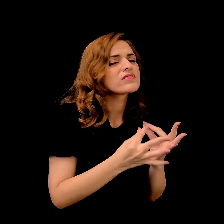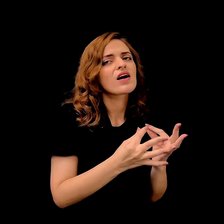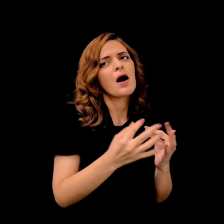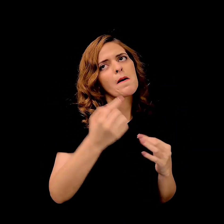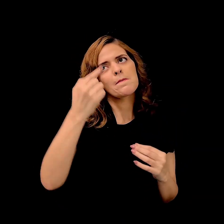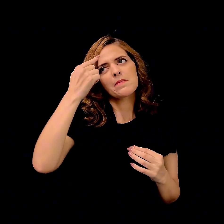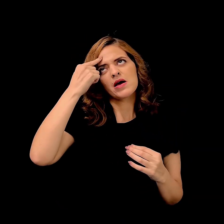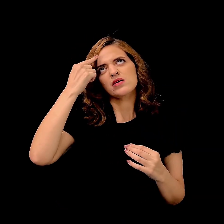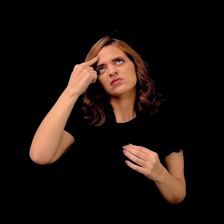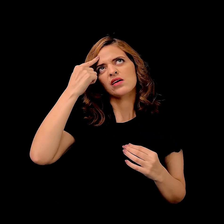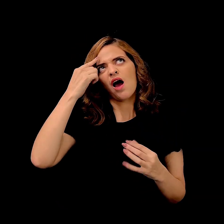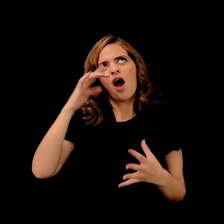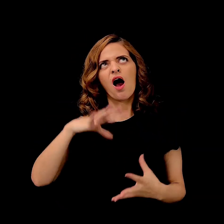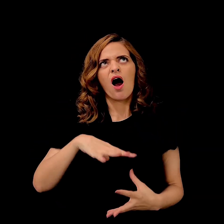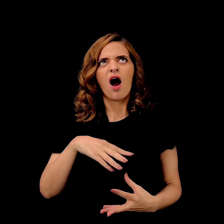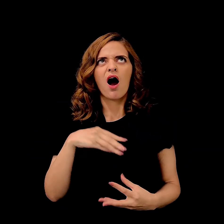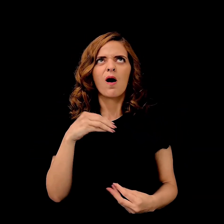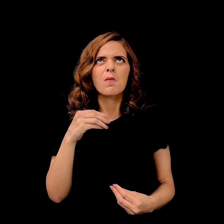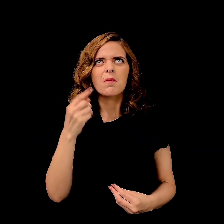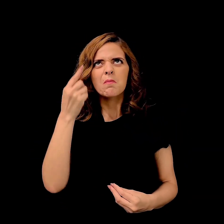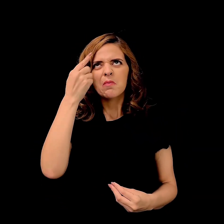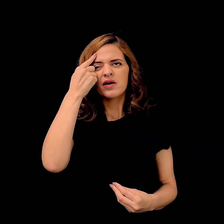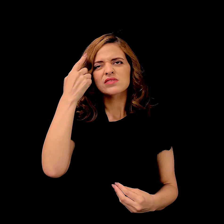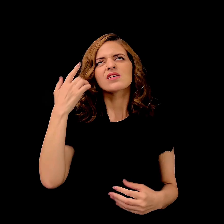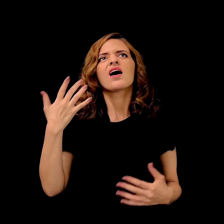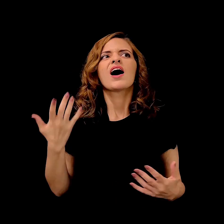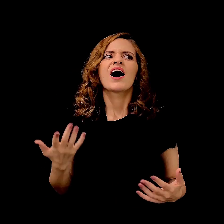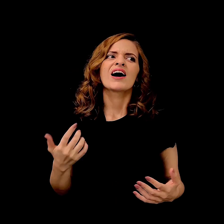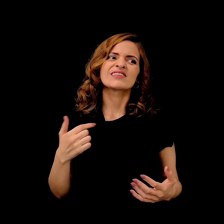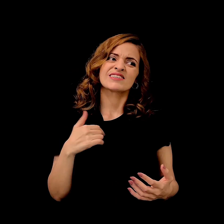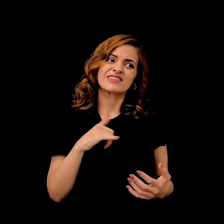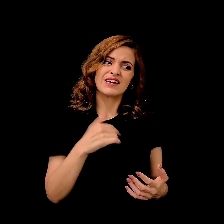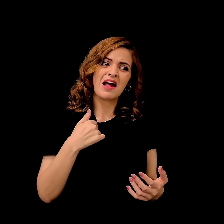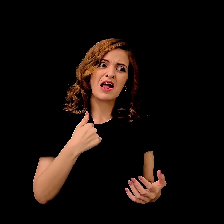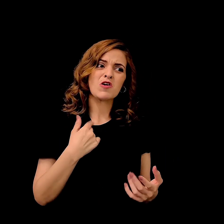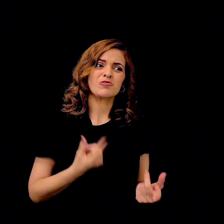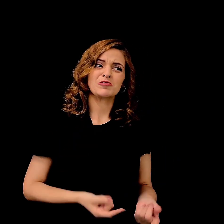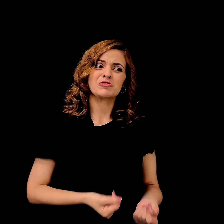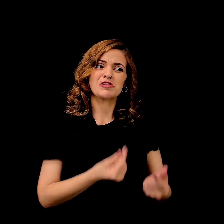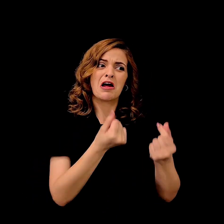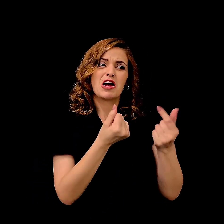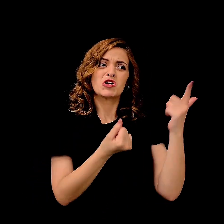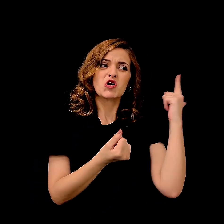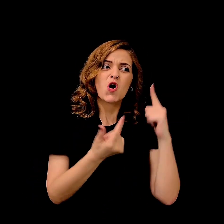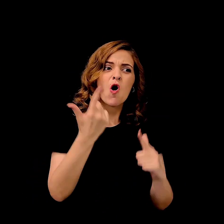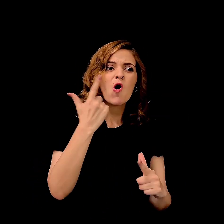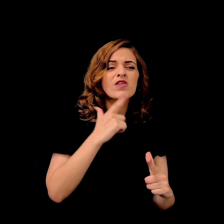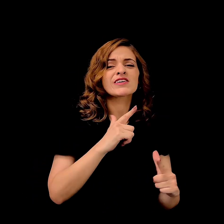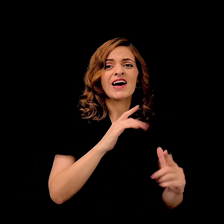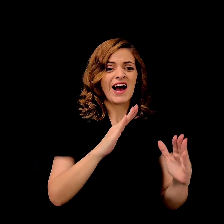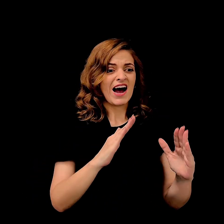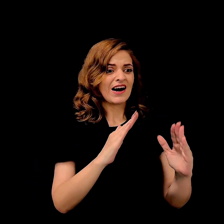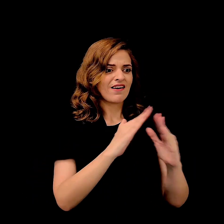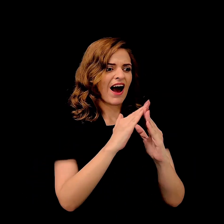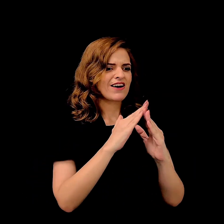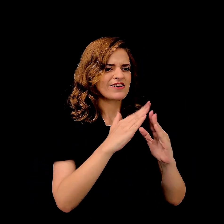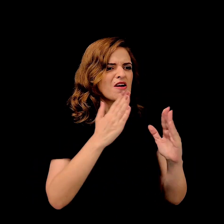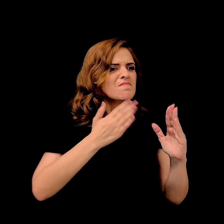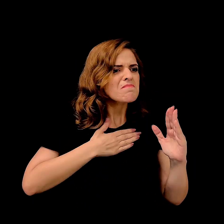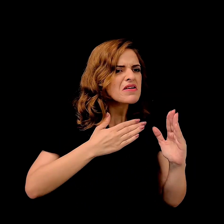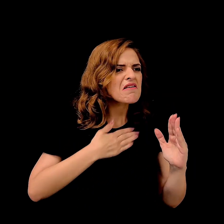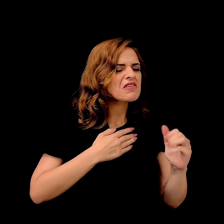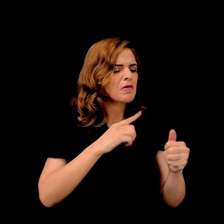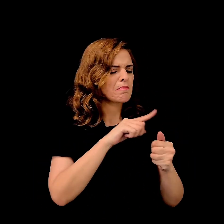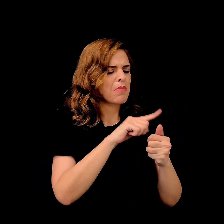alma dela pensa assim: se eu tivesse dinheiro, se eu tivesse uma casa, se eu tivesse isso, se eu